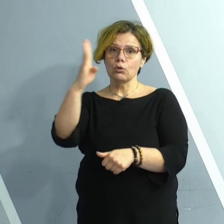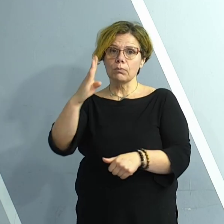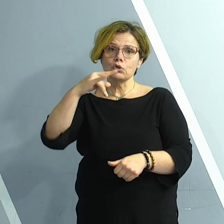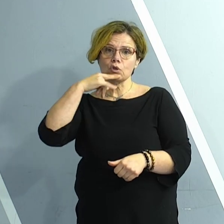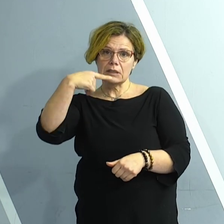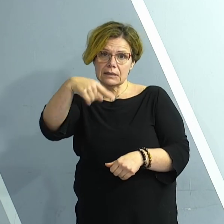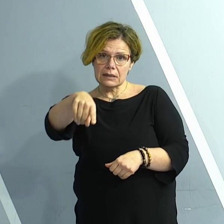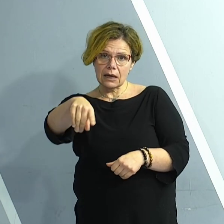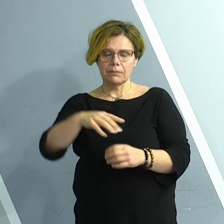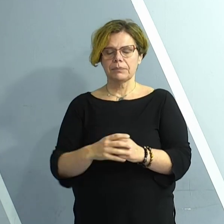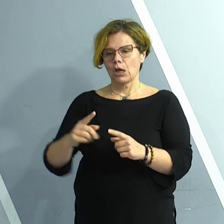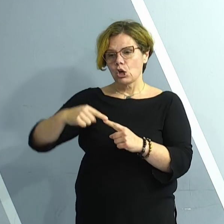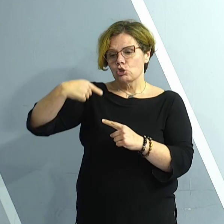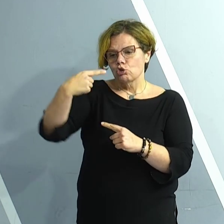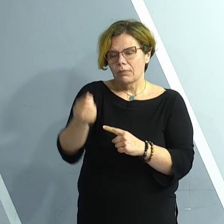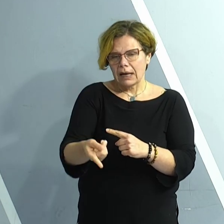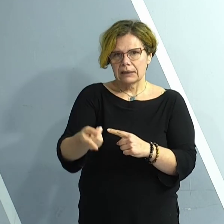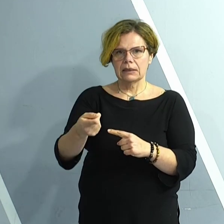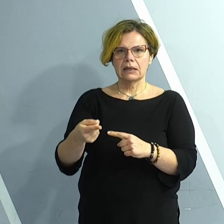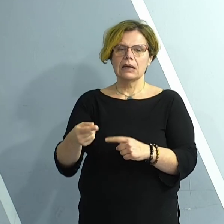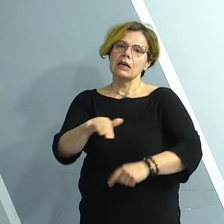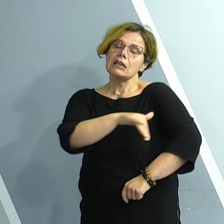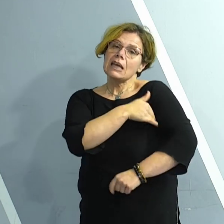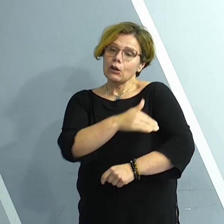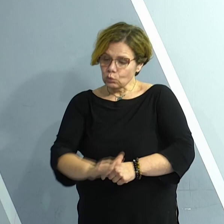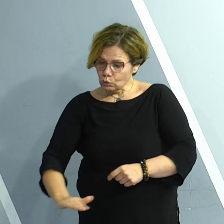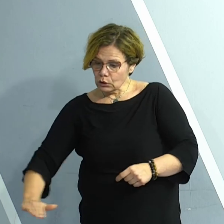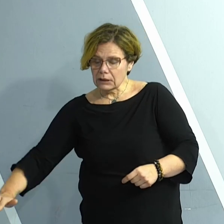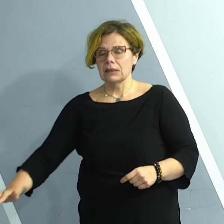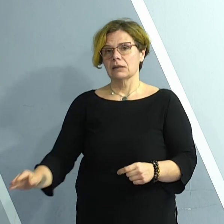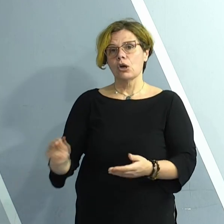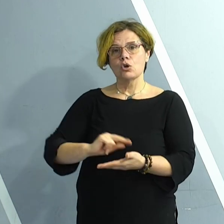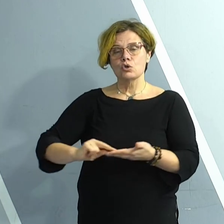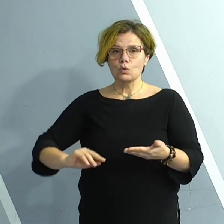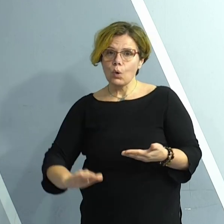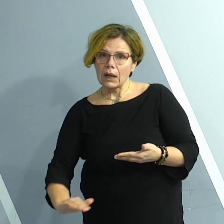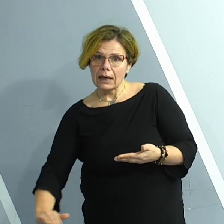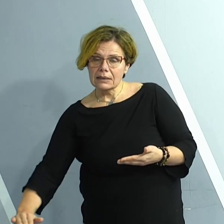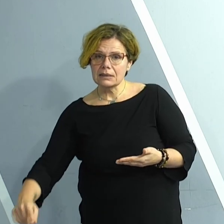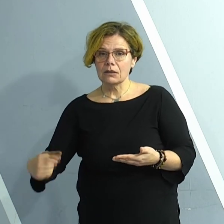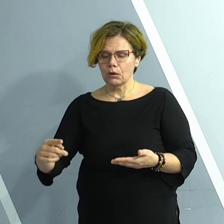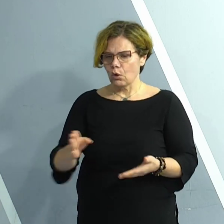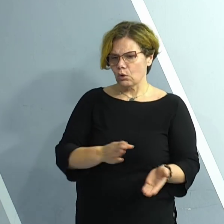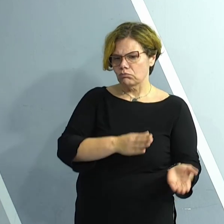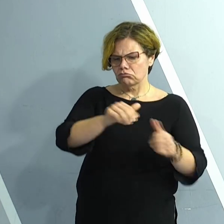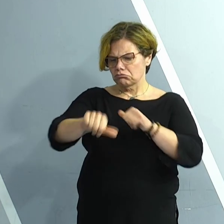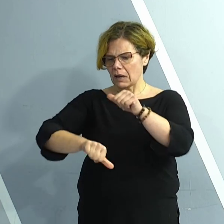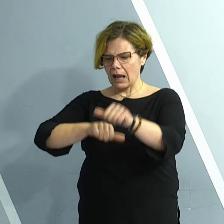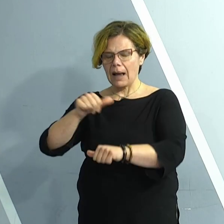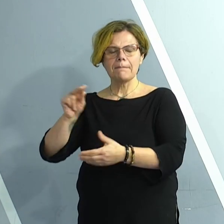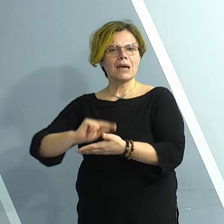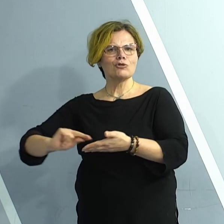Ischia. Da domani gli alunni della scuola dell'infanzia saranno trasferiti